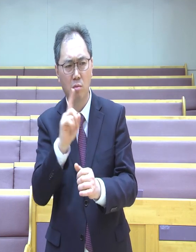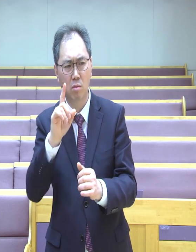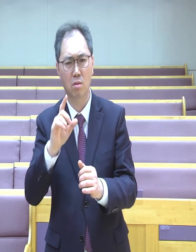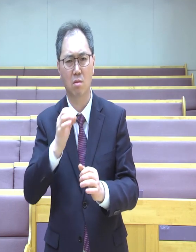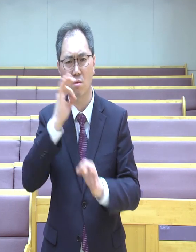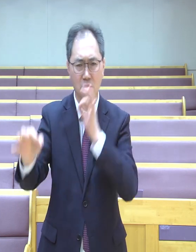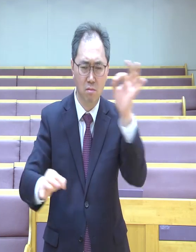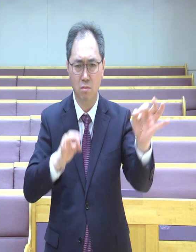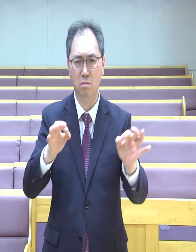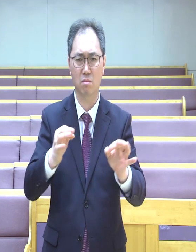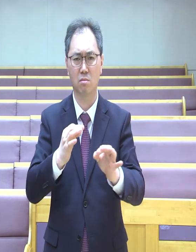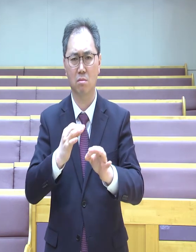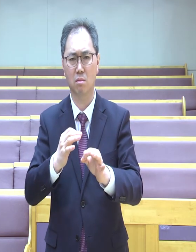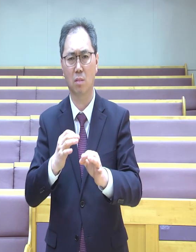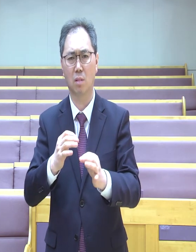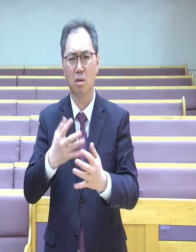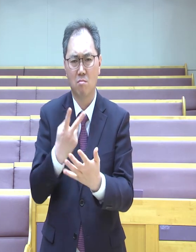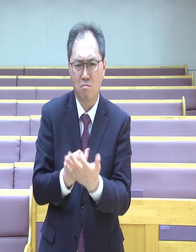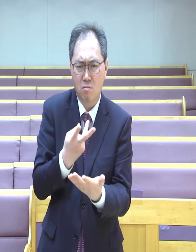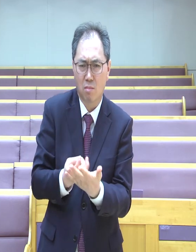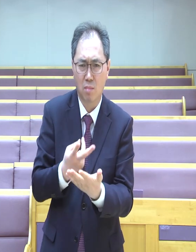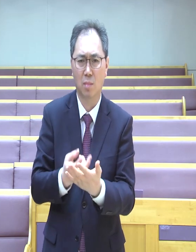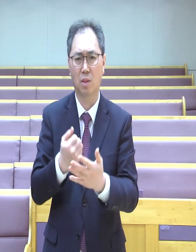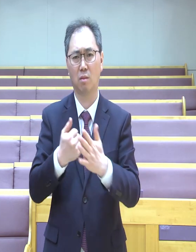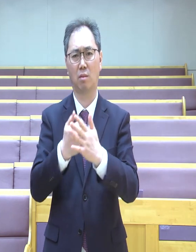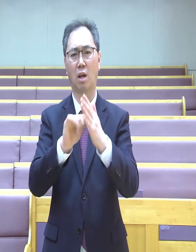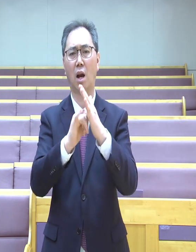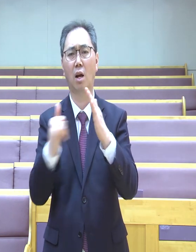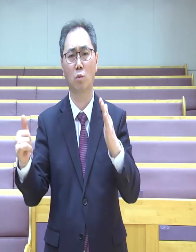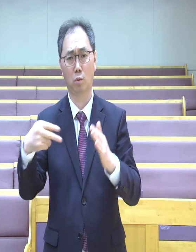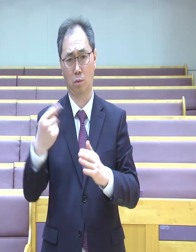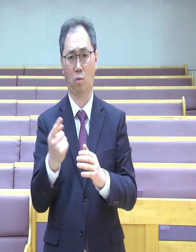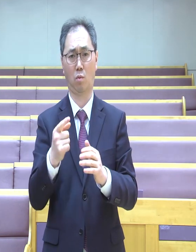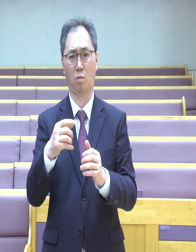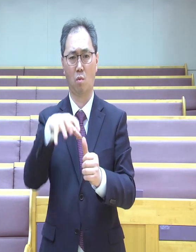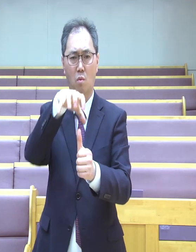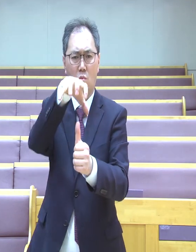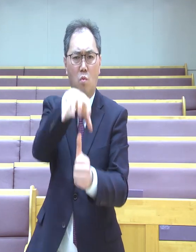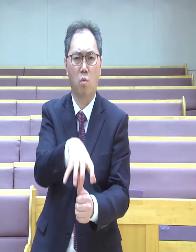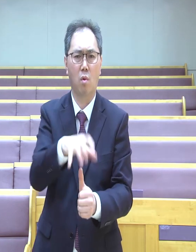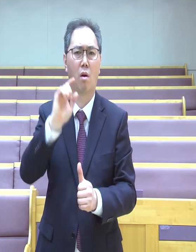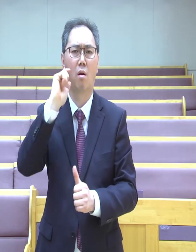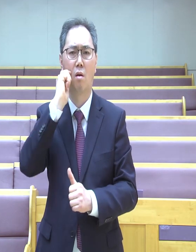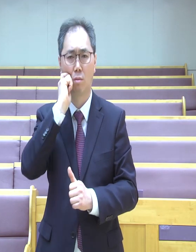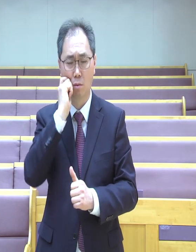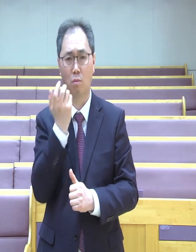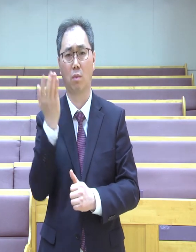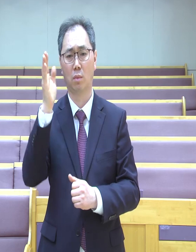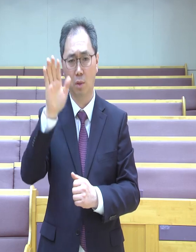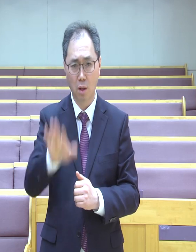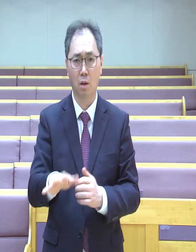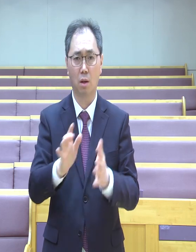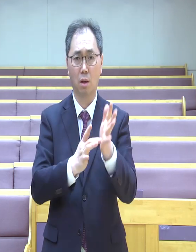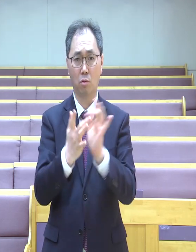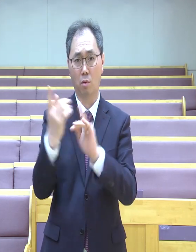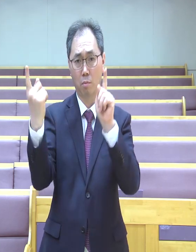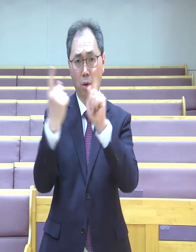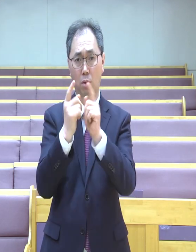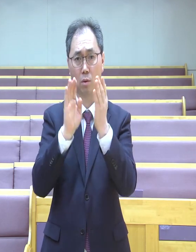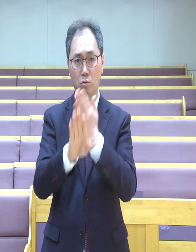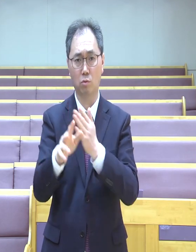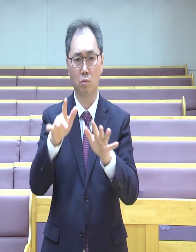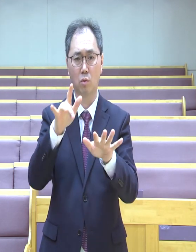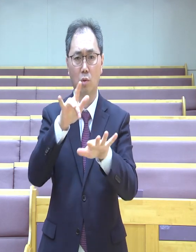발작했기에 가족들조차도 가까이 할 수가 없었죠. 그런데 예수님을 만난 후에 귀신이